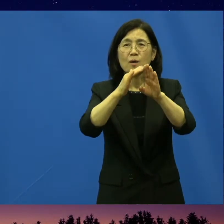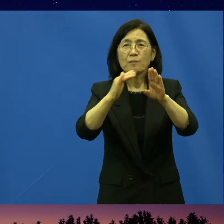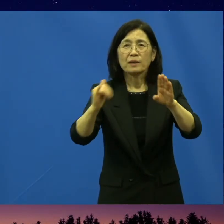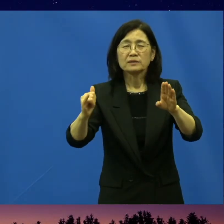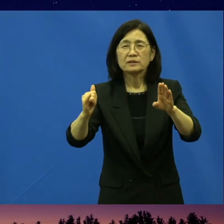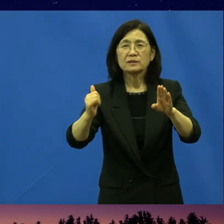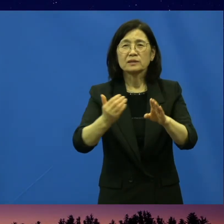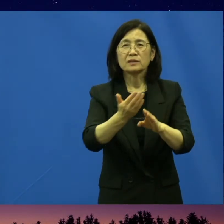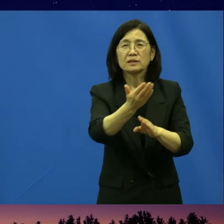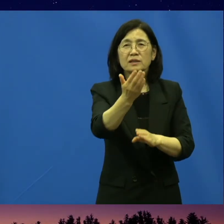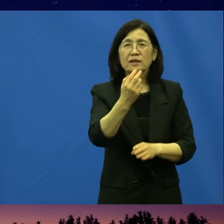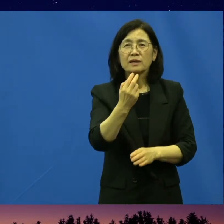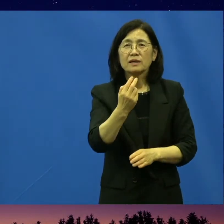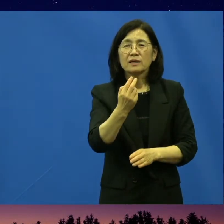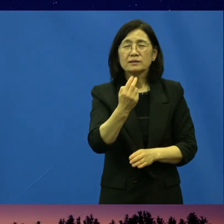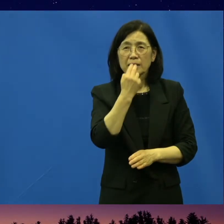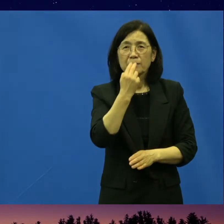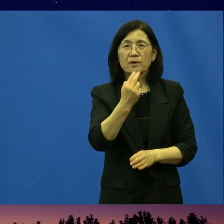대신할 것이다.